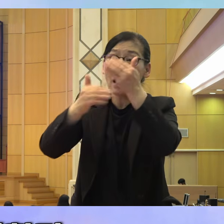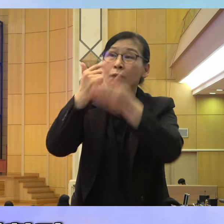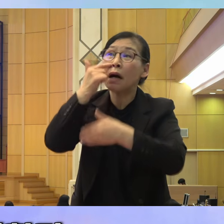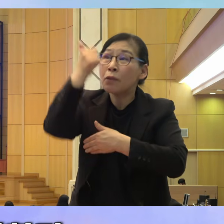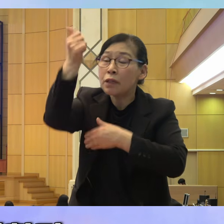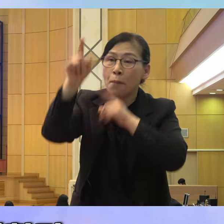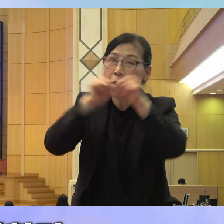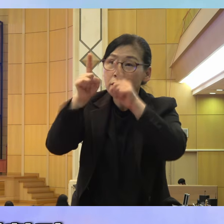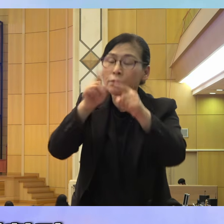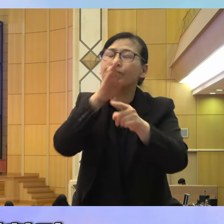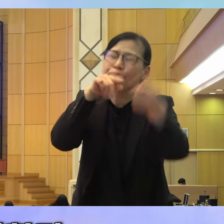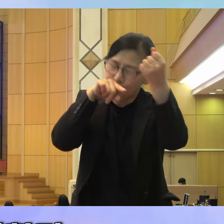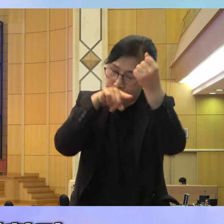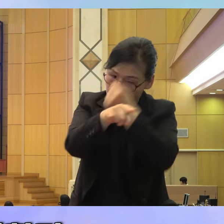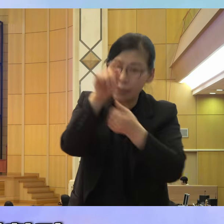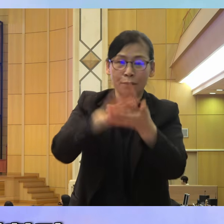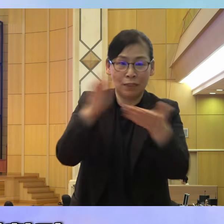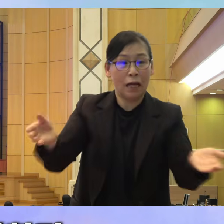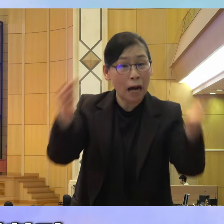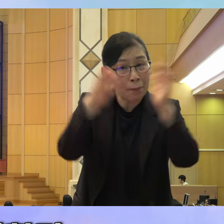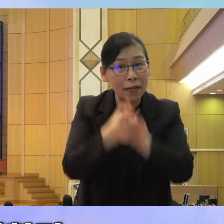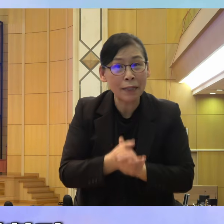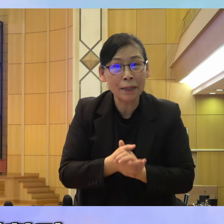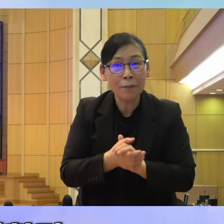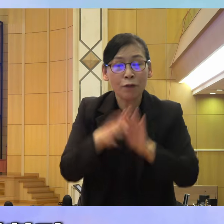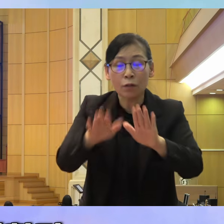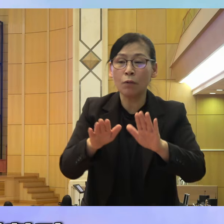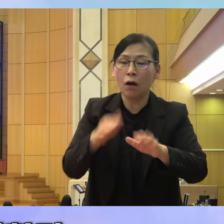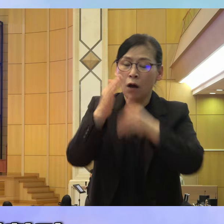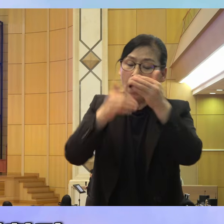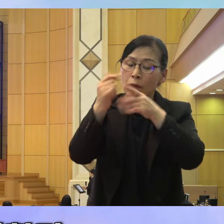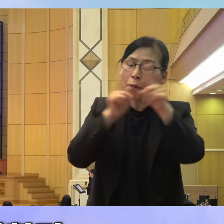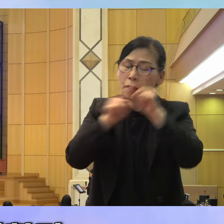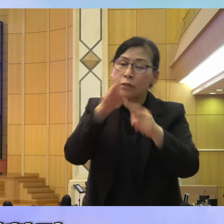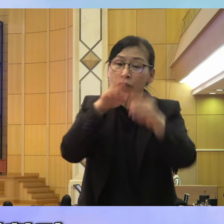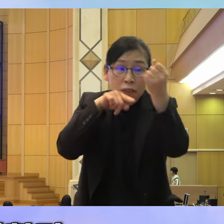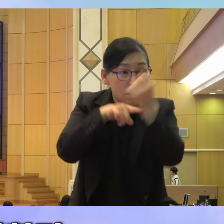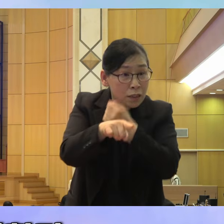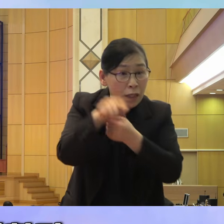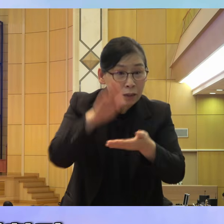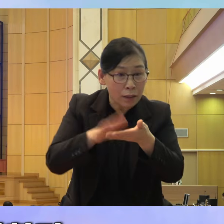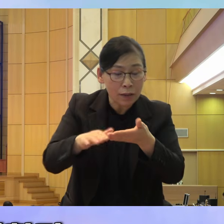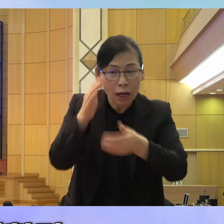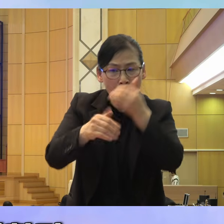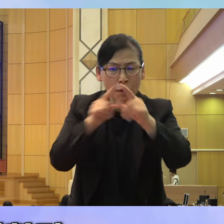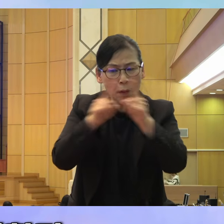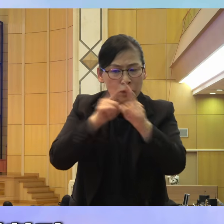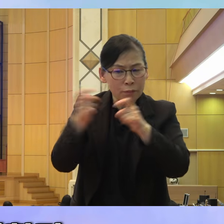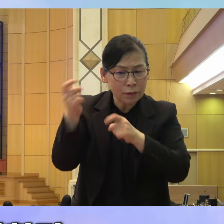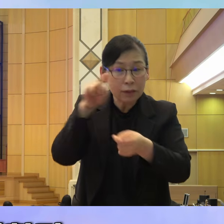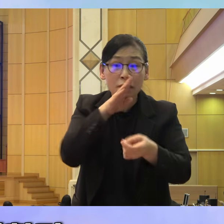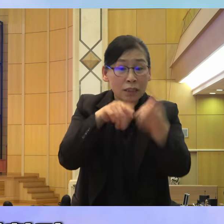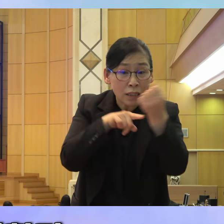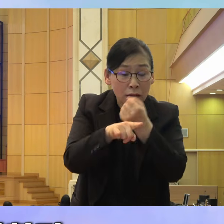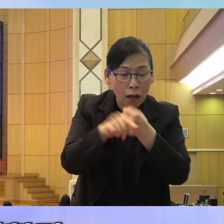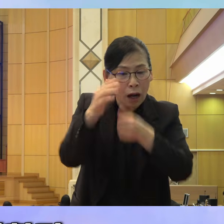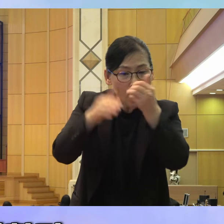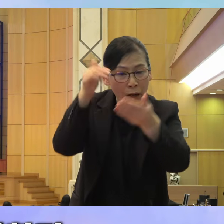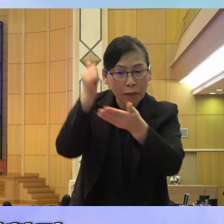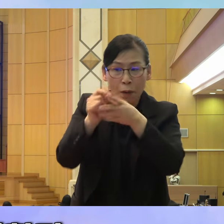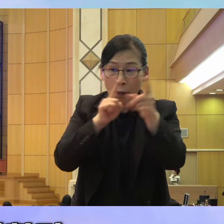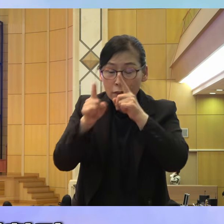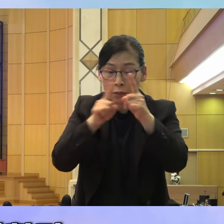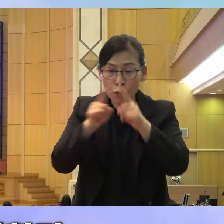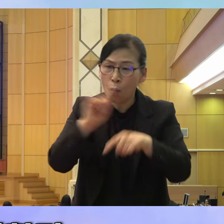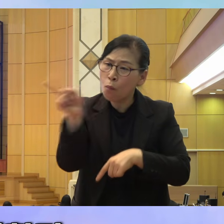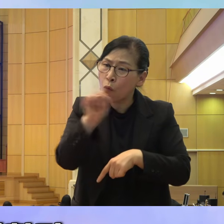진리입니다. 할렐루야. 그럼 하나님의 말씀이 진리인데, 하나님의 말씀이 진리란 말은 하나님의